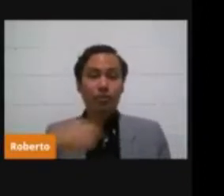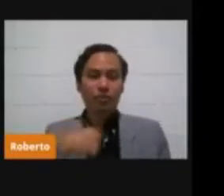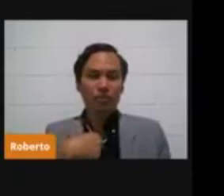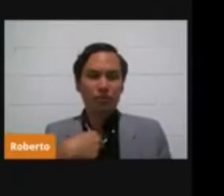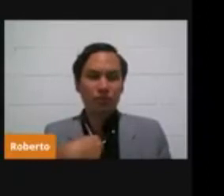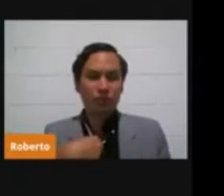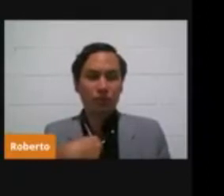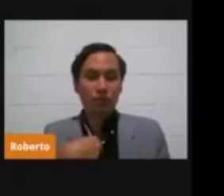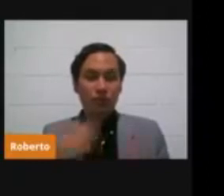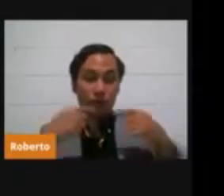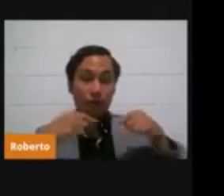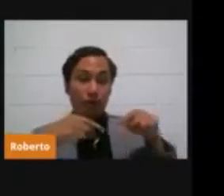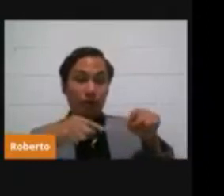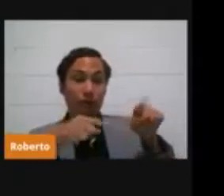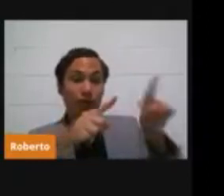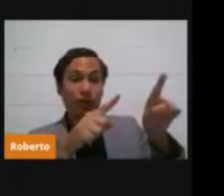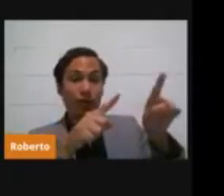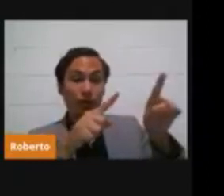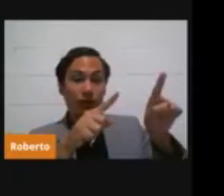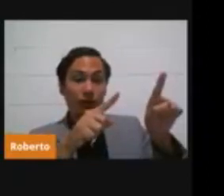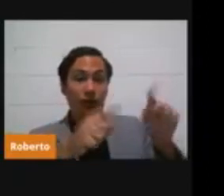digo